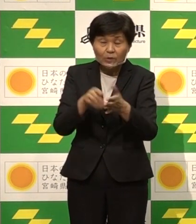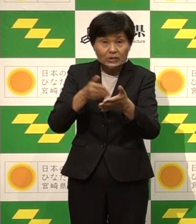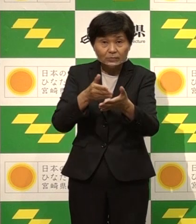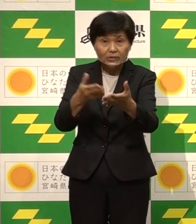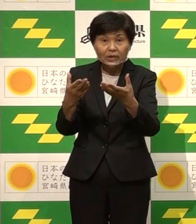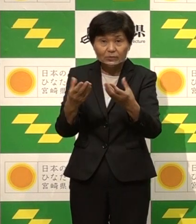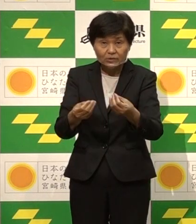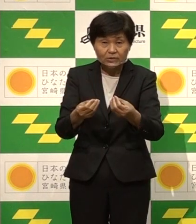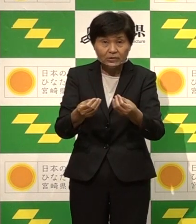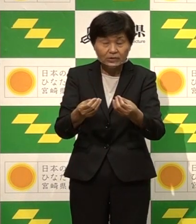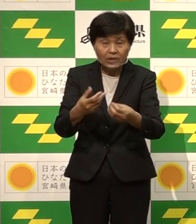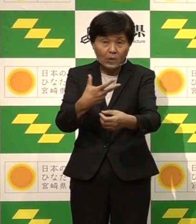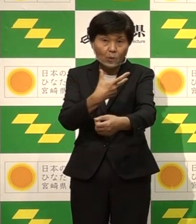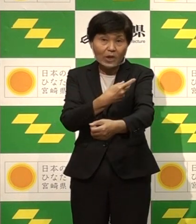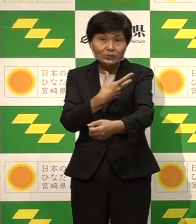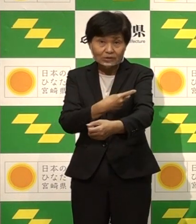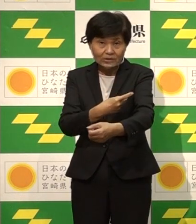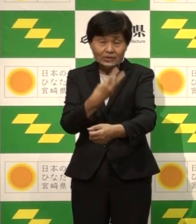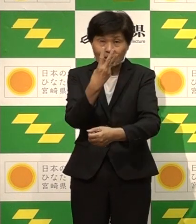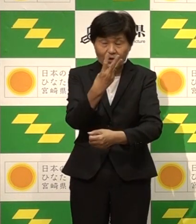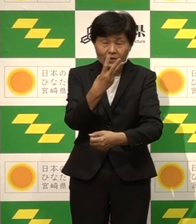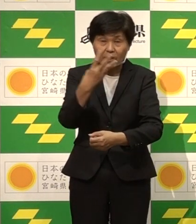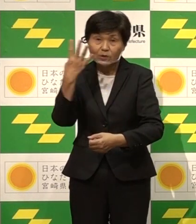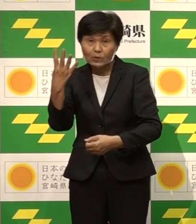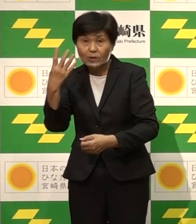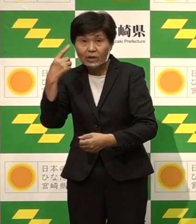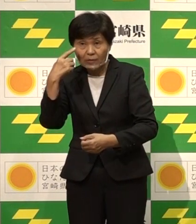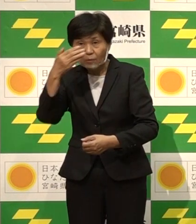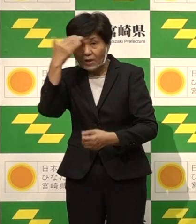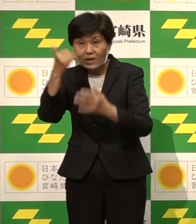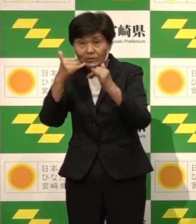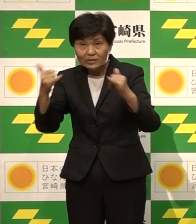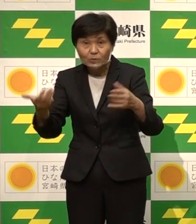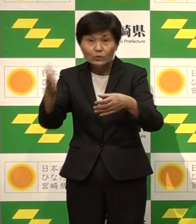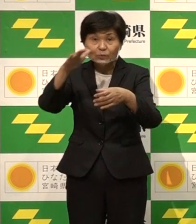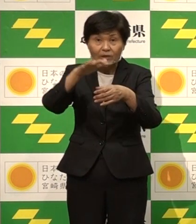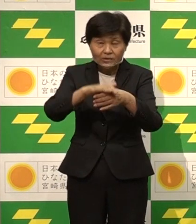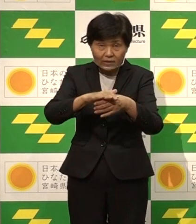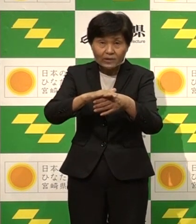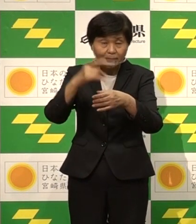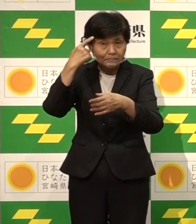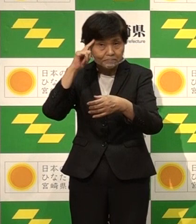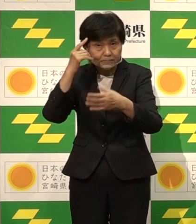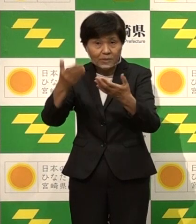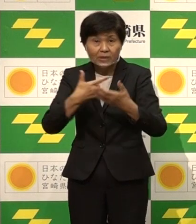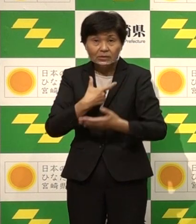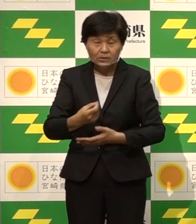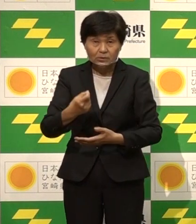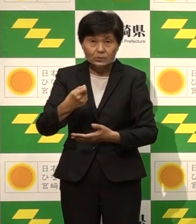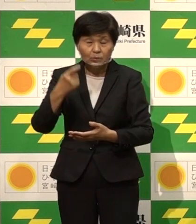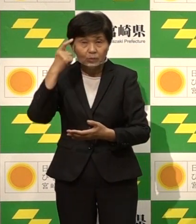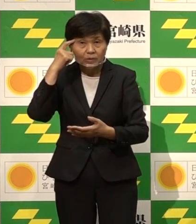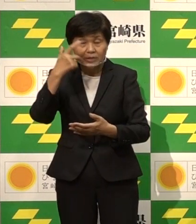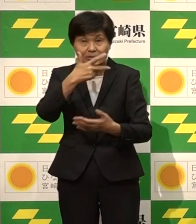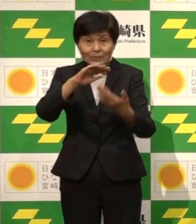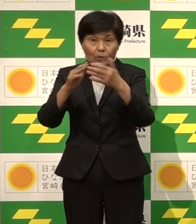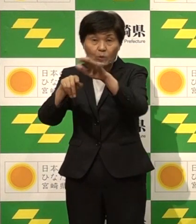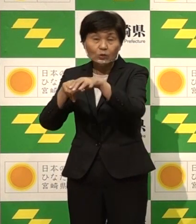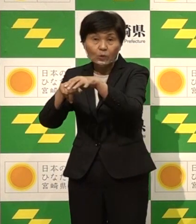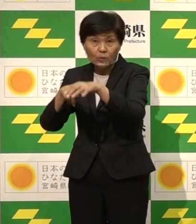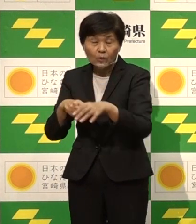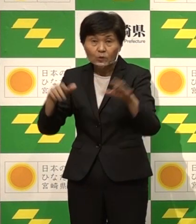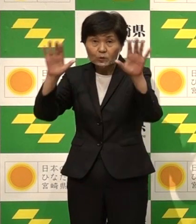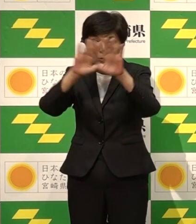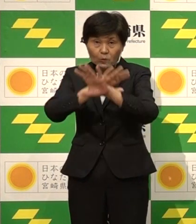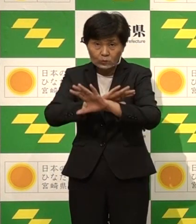回目、4回目、ぜひ若い世代も含めて検討をいただきたい、 市町村もですね、夜間の接種体